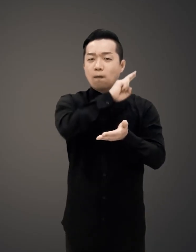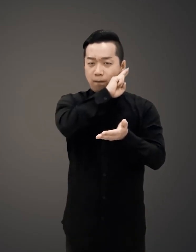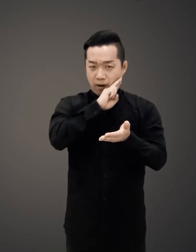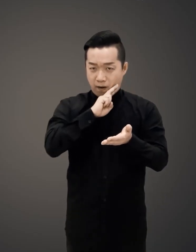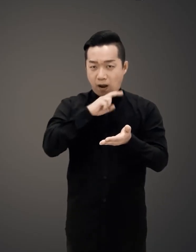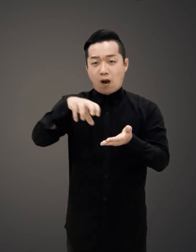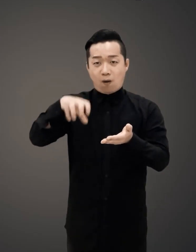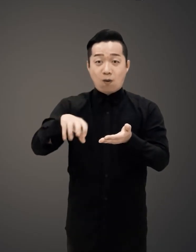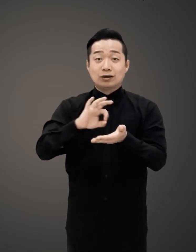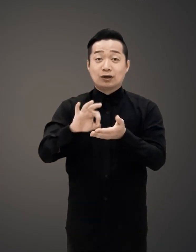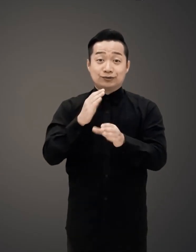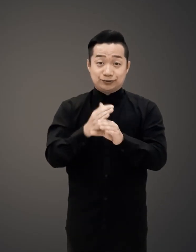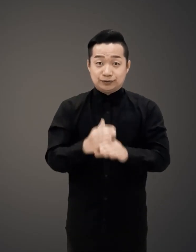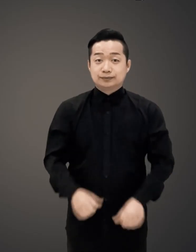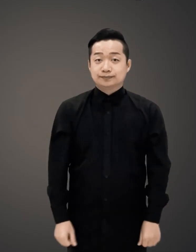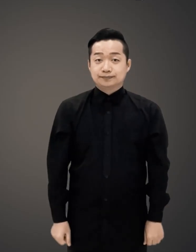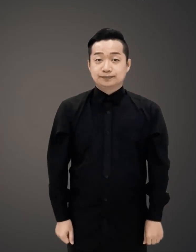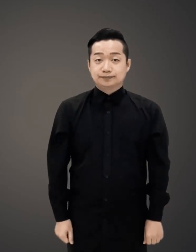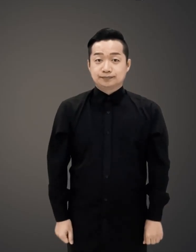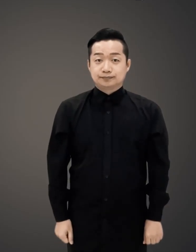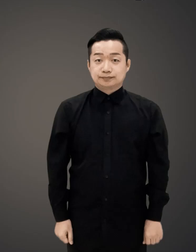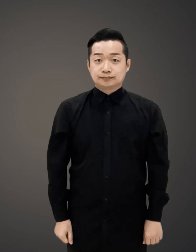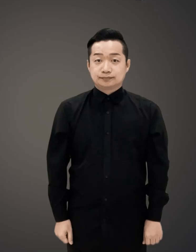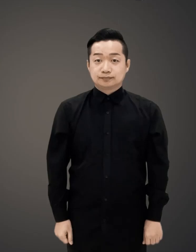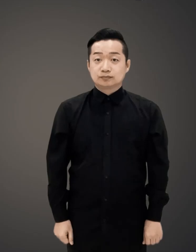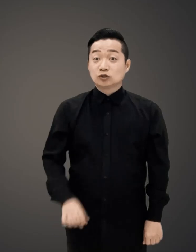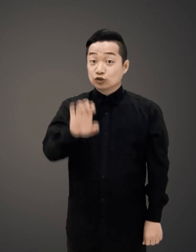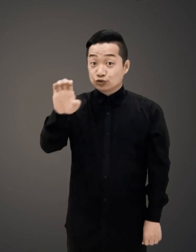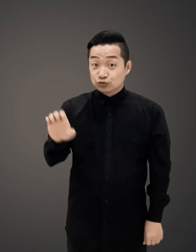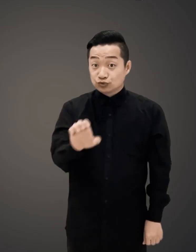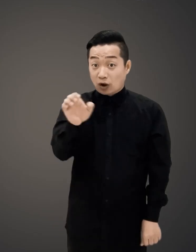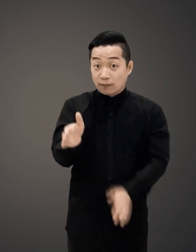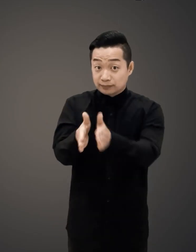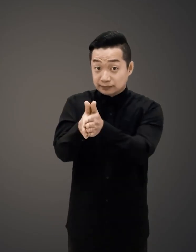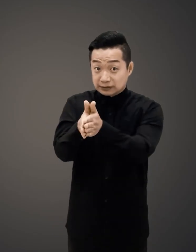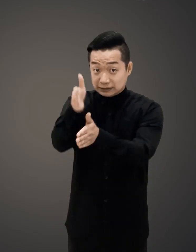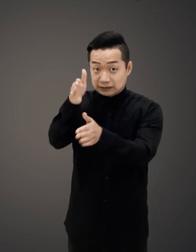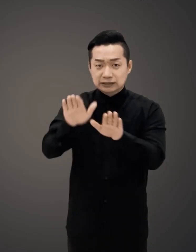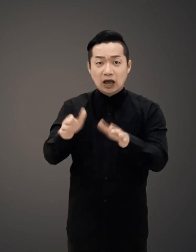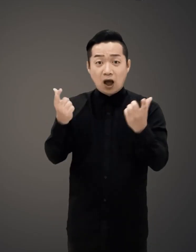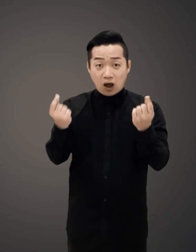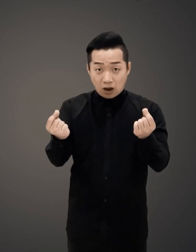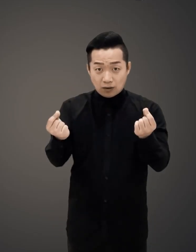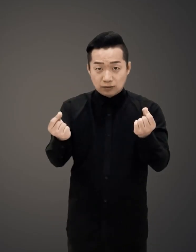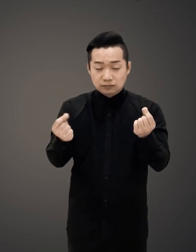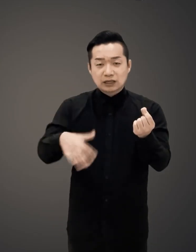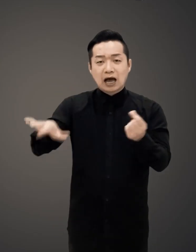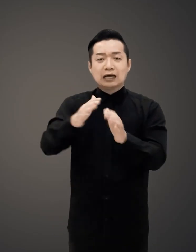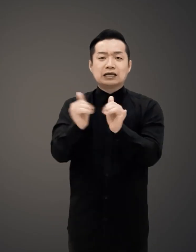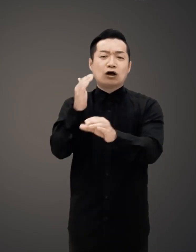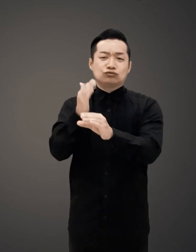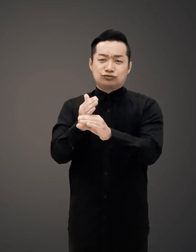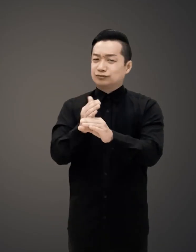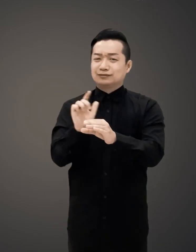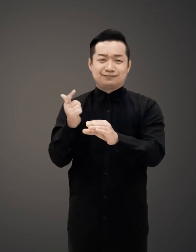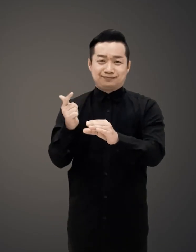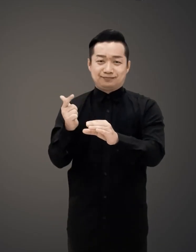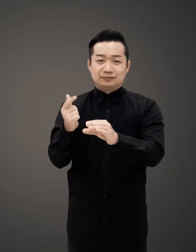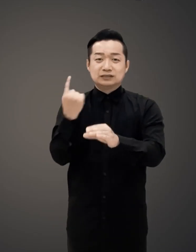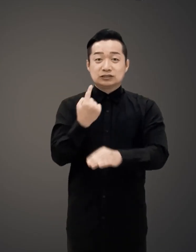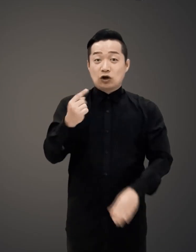공간으로 이용이 되고 있습니다. 그런데 유럽 도시도 사실 지금처럼 다 사람 위주의 길이었던 건